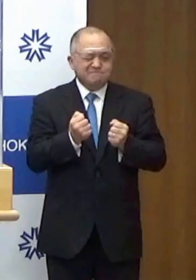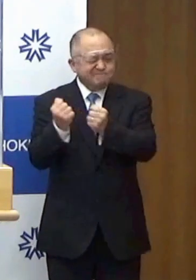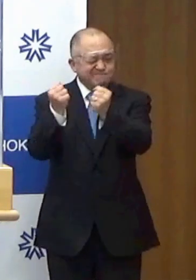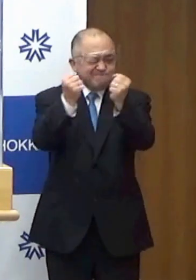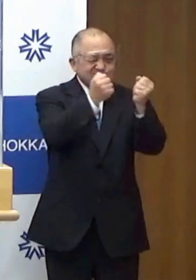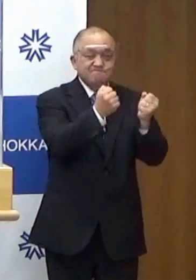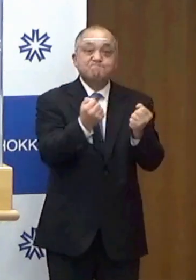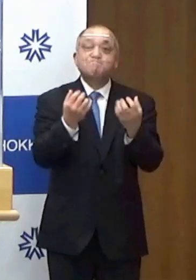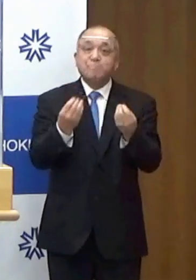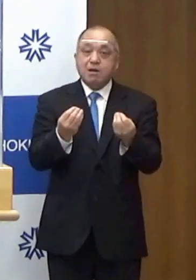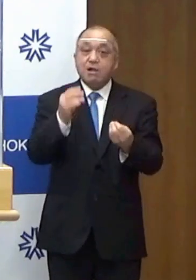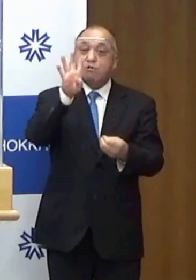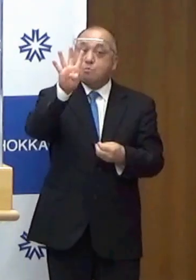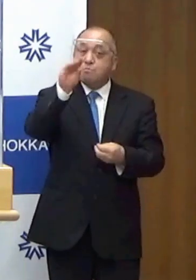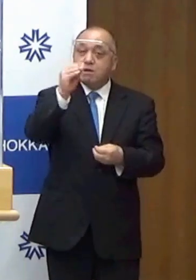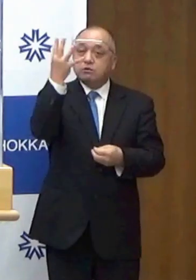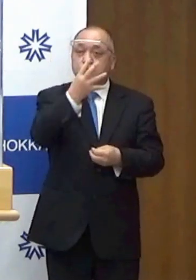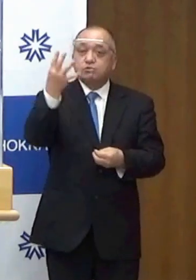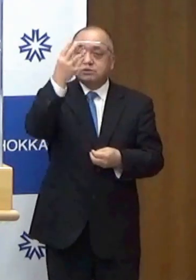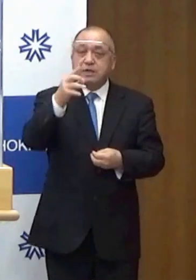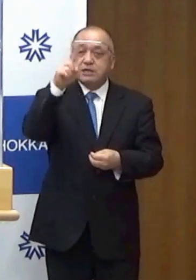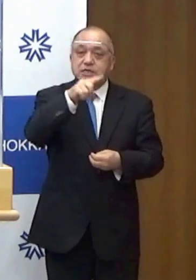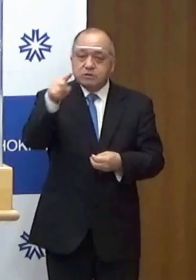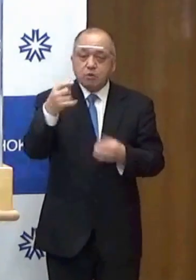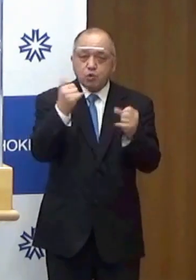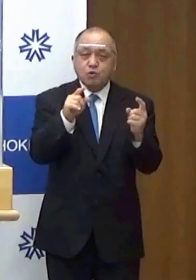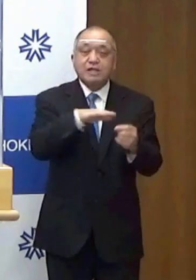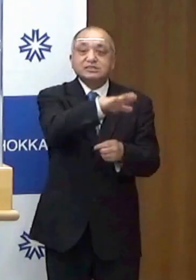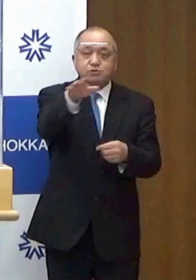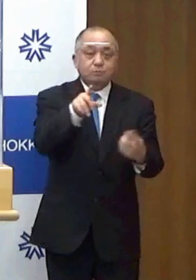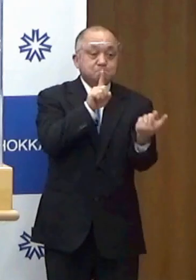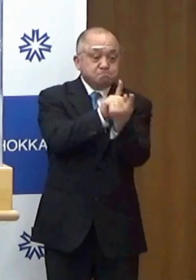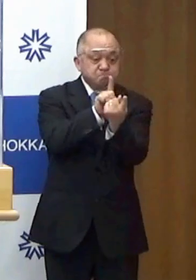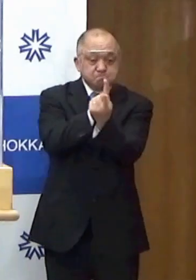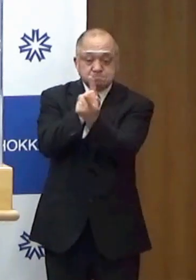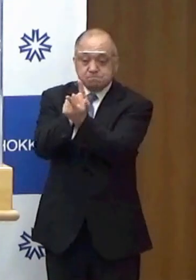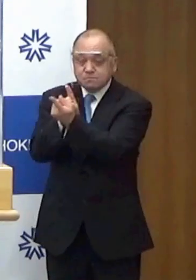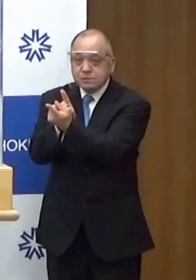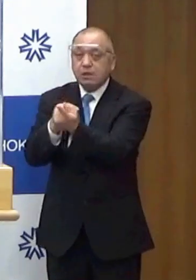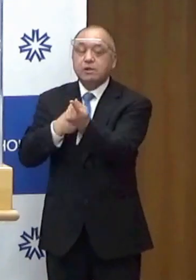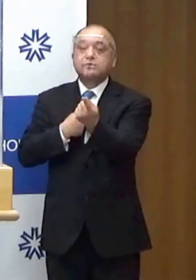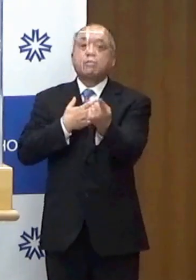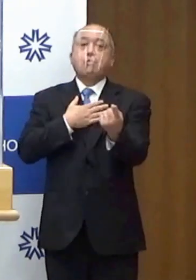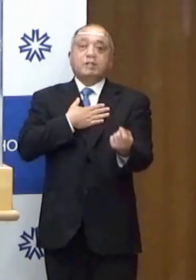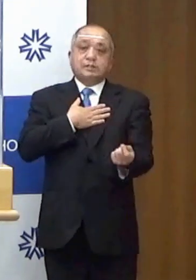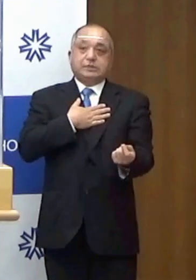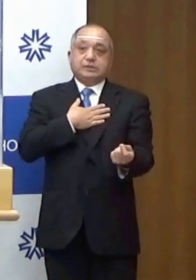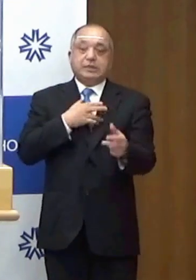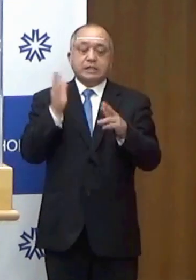、4万4000人を超える皆様とお会いをして、私の思い、そして政